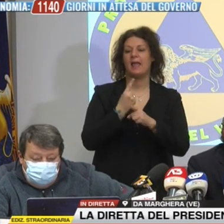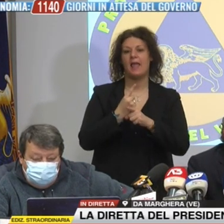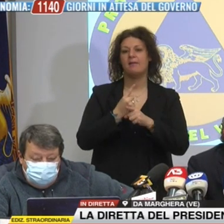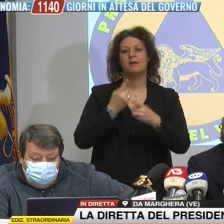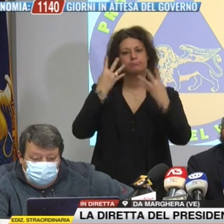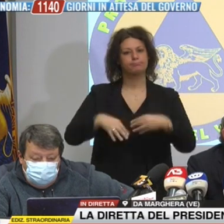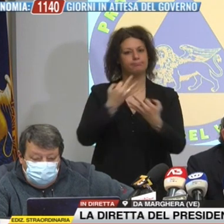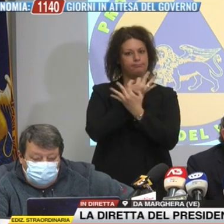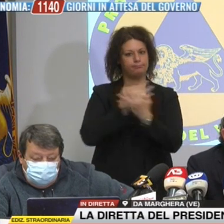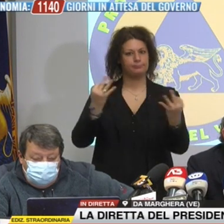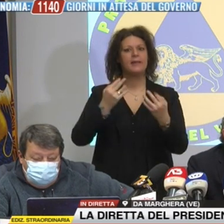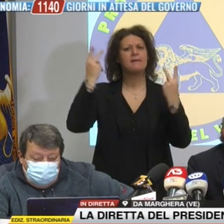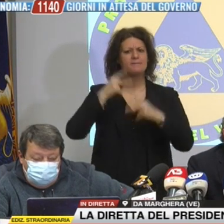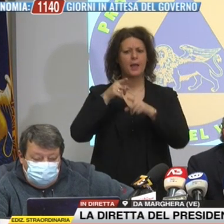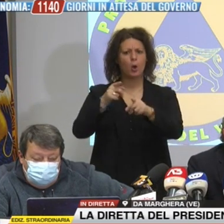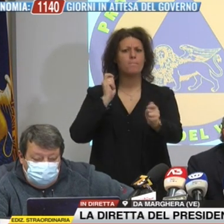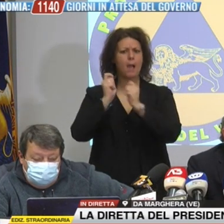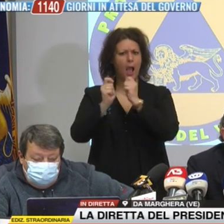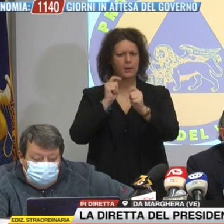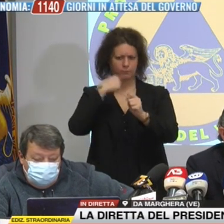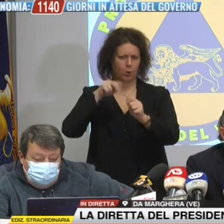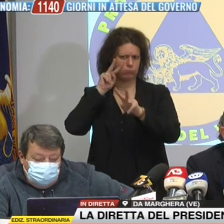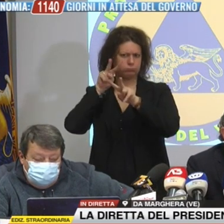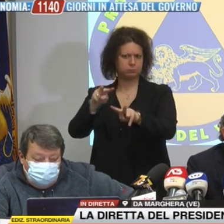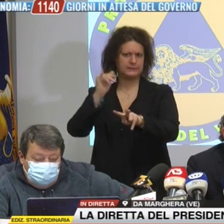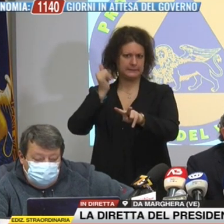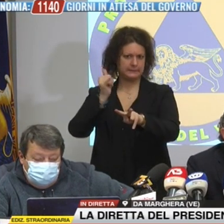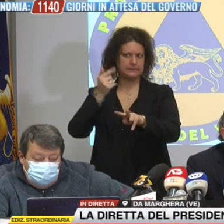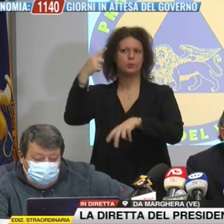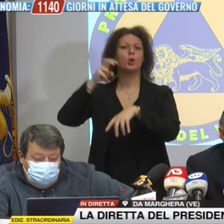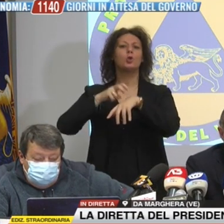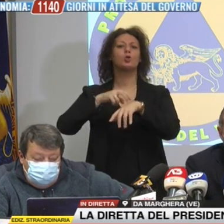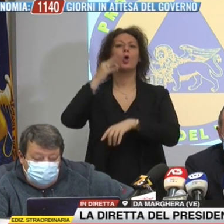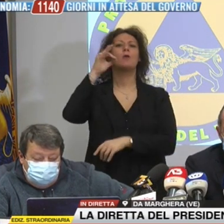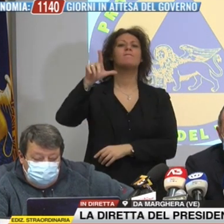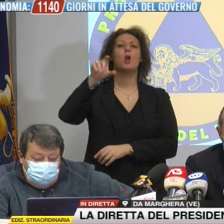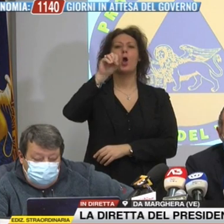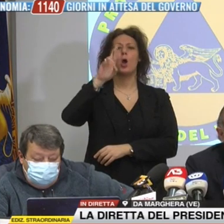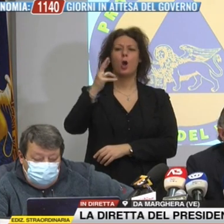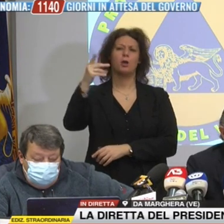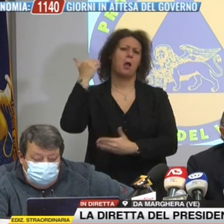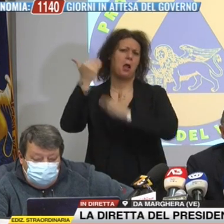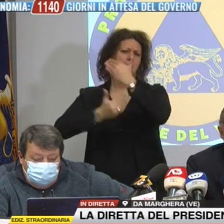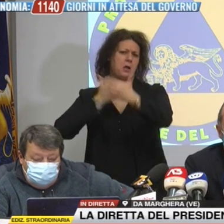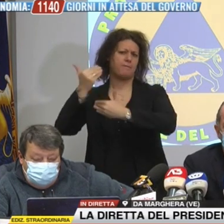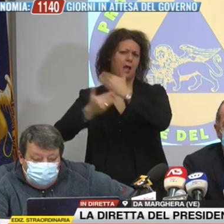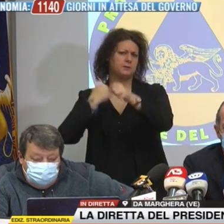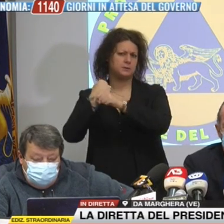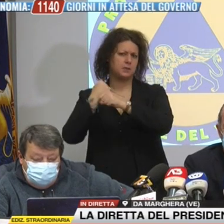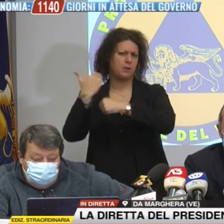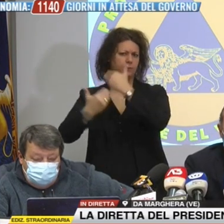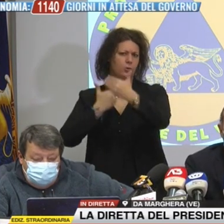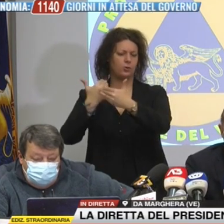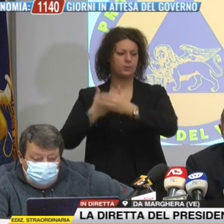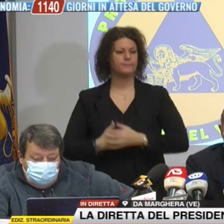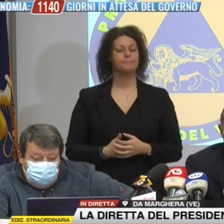faro, prova ne sia che il dottor Flor sta andando avanti a sprombattuto con la partita di Padova. Cioè, se tu mi chiedi, rispetto